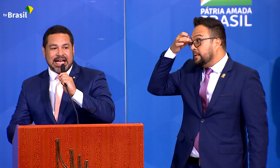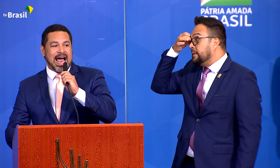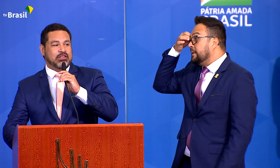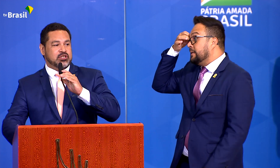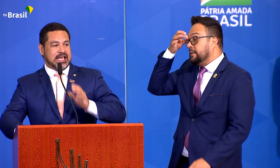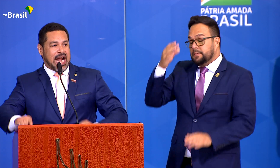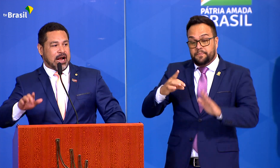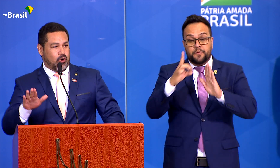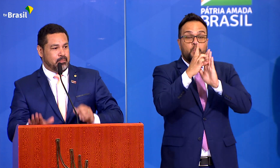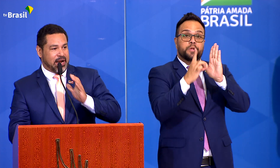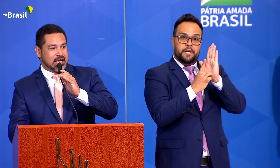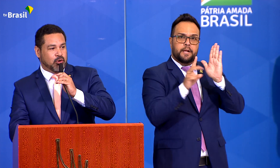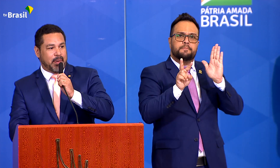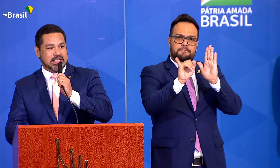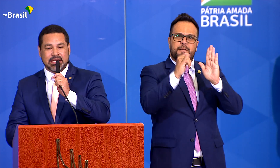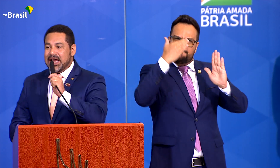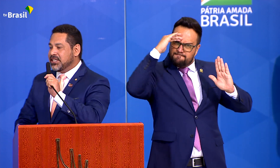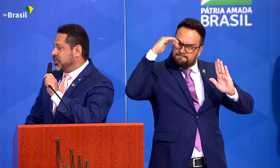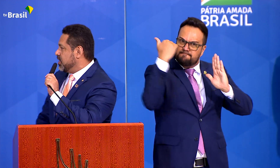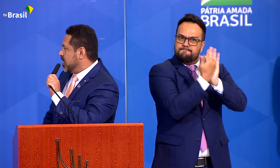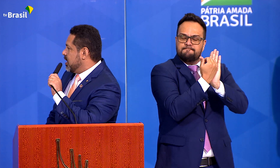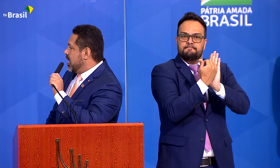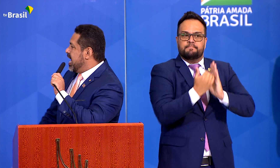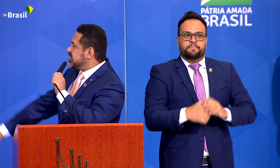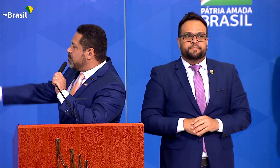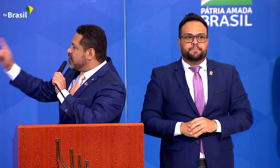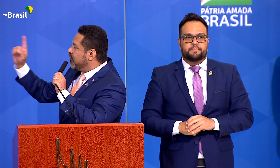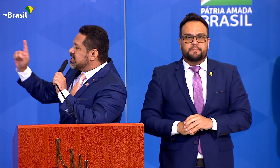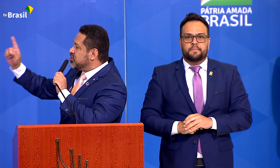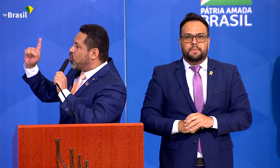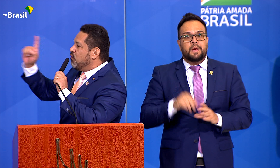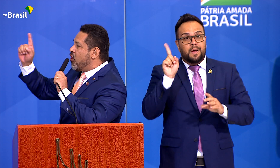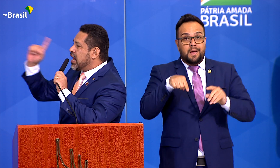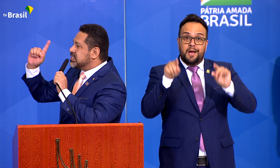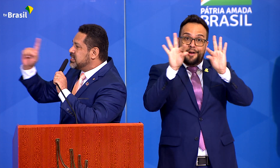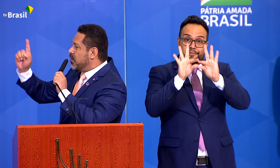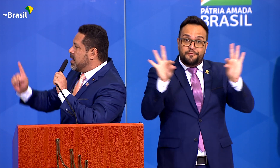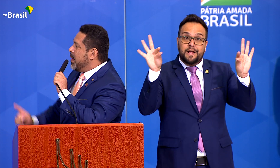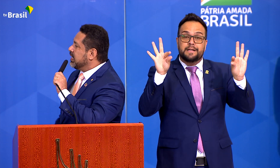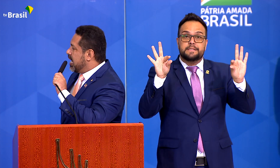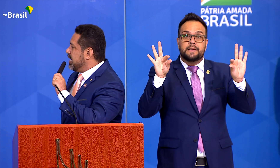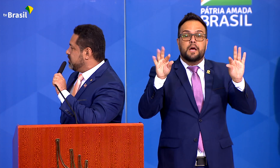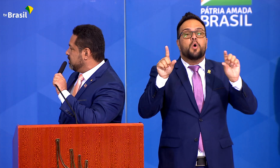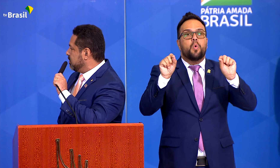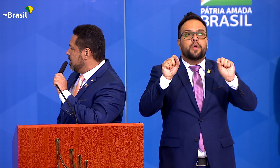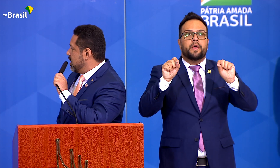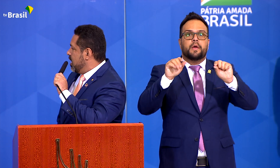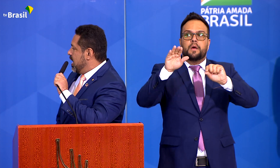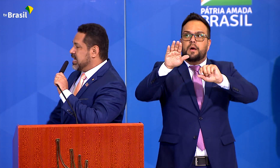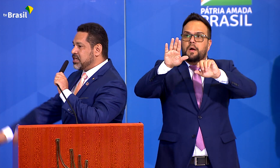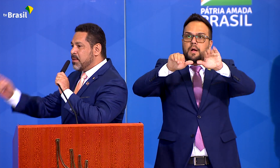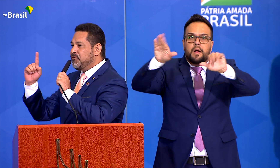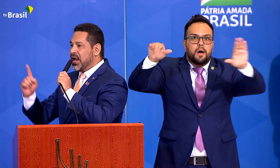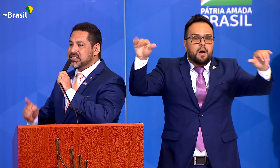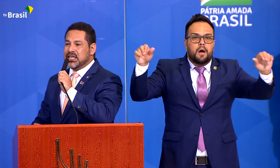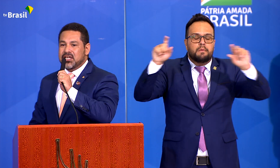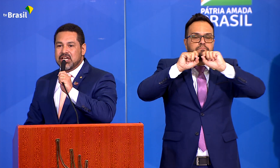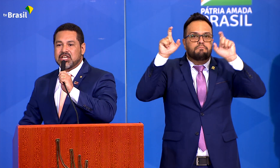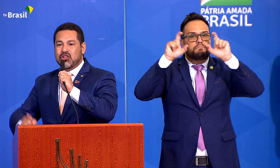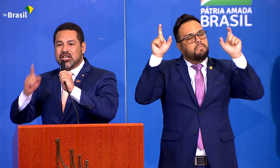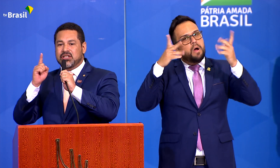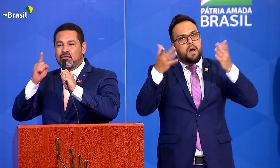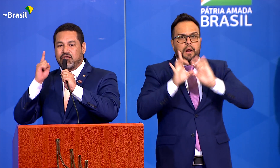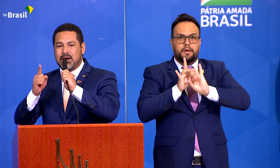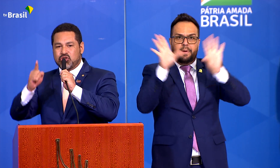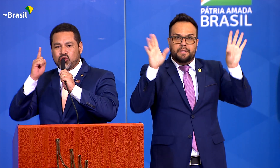crédito será cumprido o presidente essa é uma frase de convocação a liberdade essa é uma